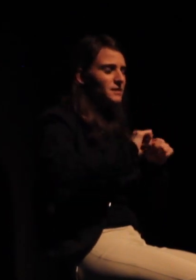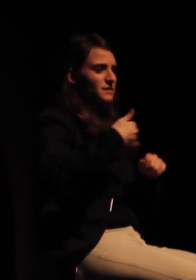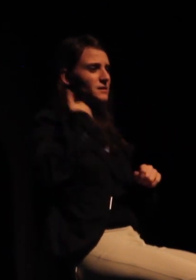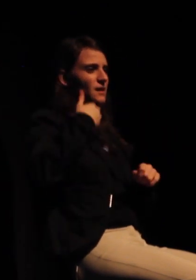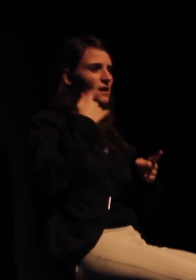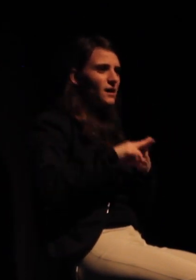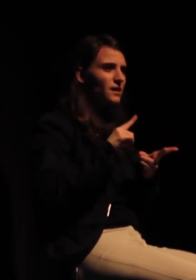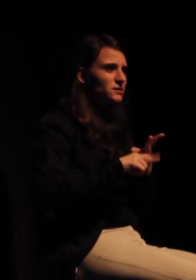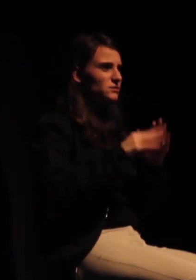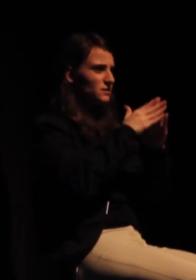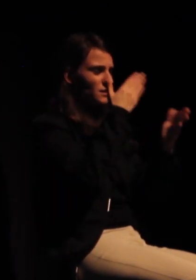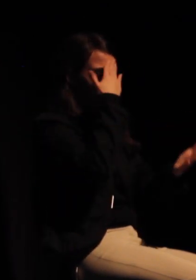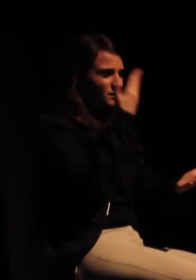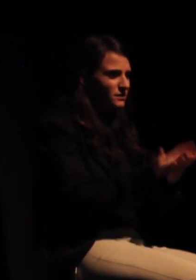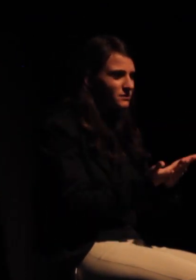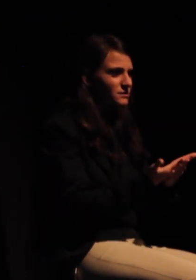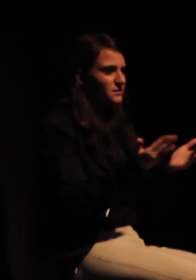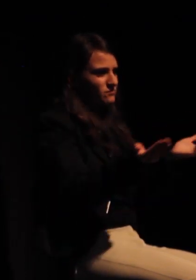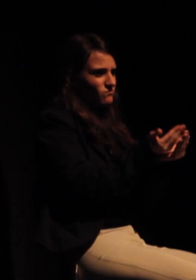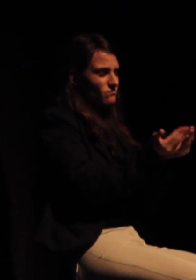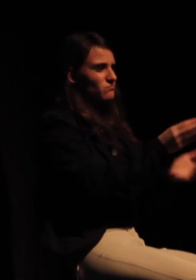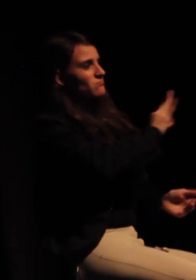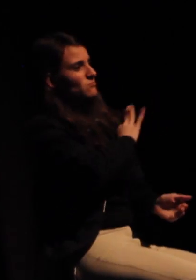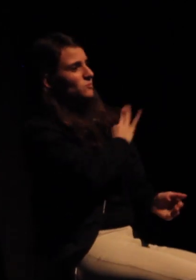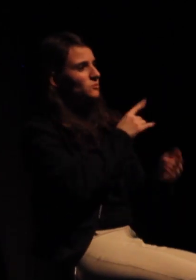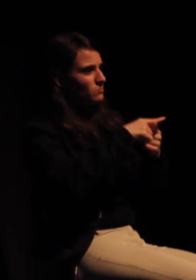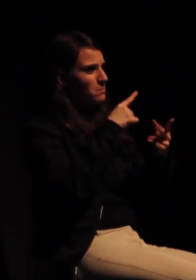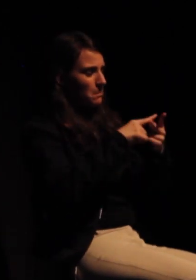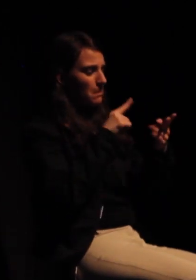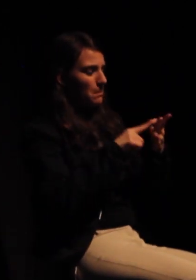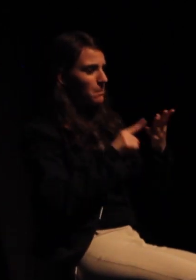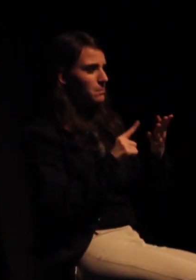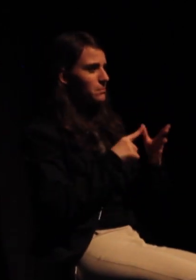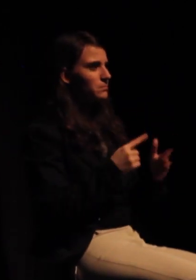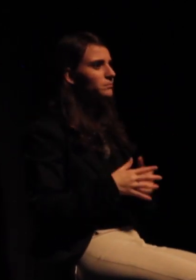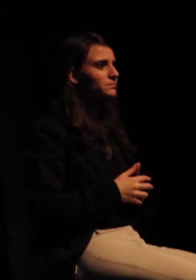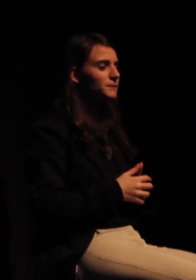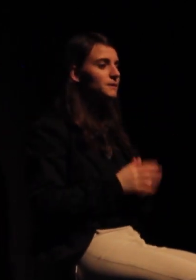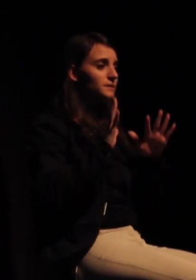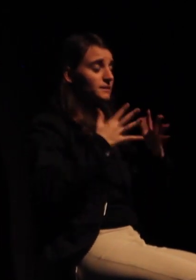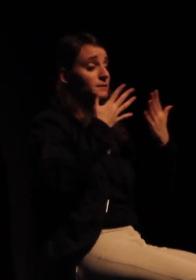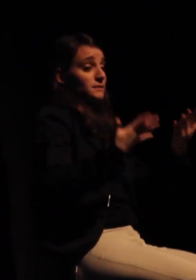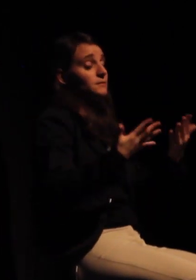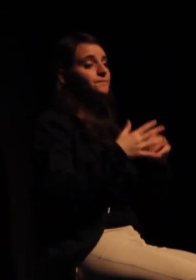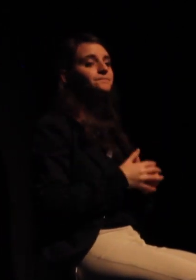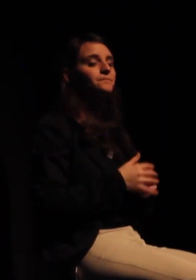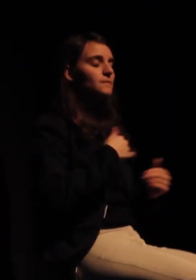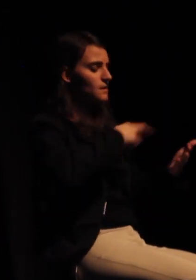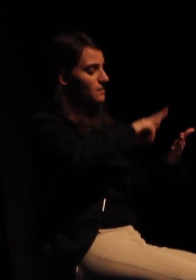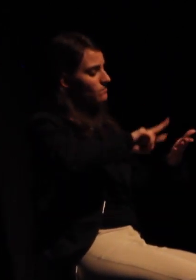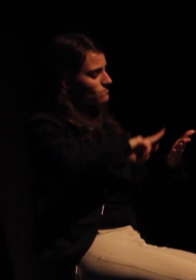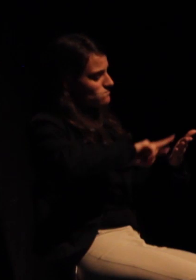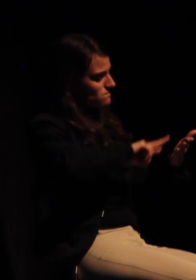idade, na religião, no partido, no político, etc, etc, etc. E aí eu leio o